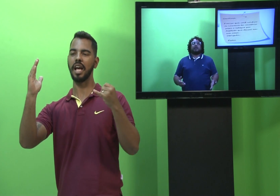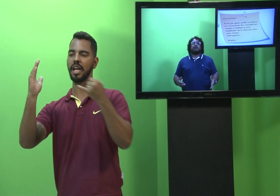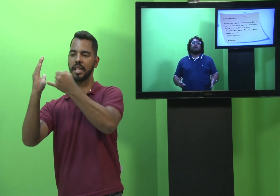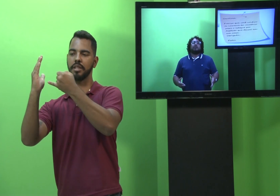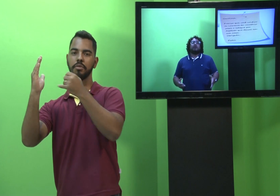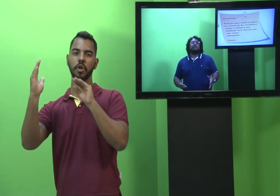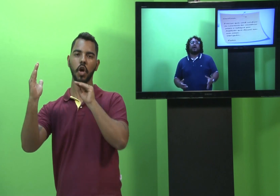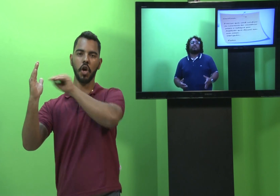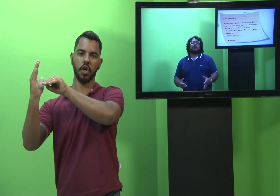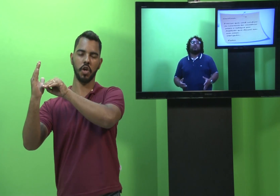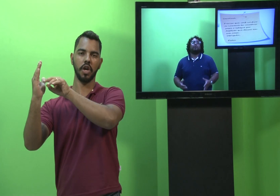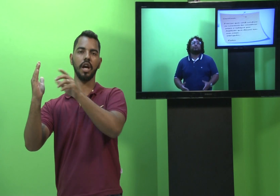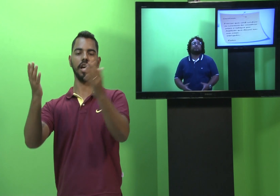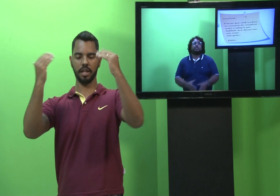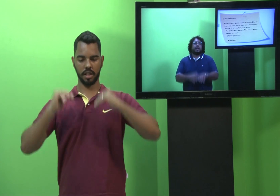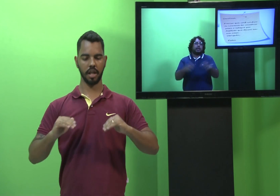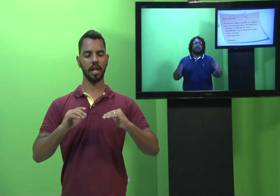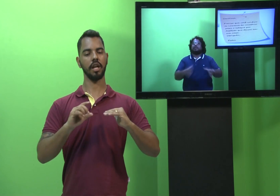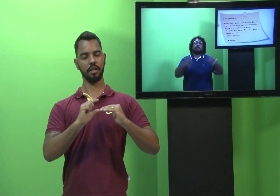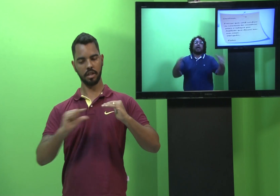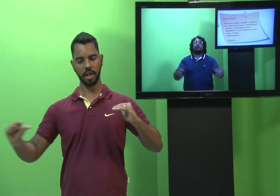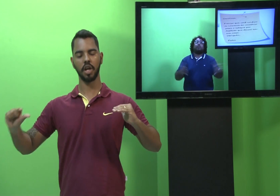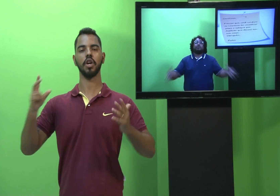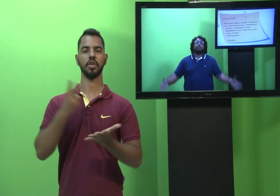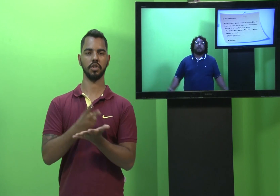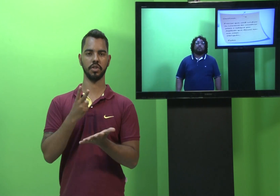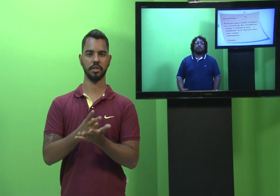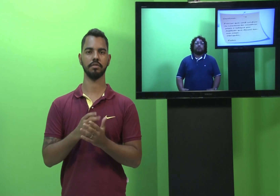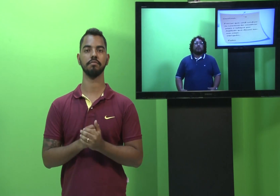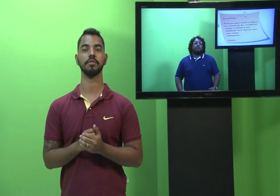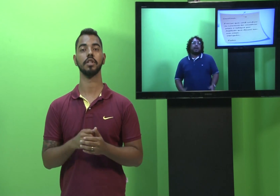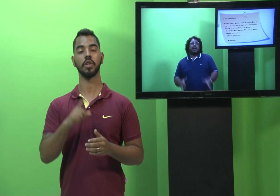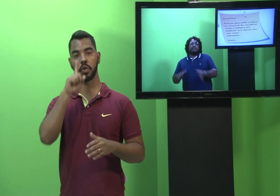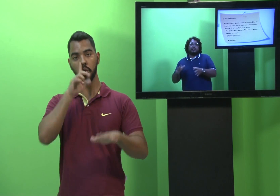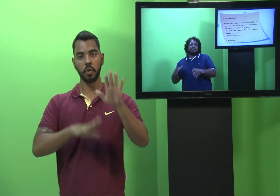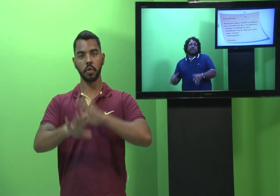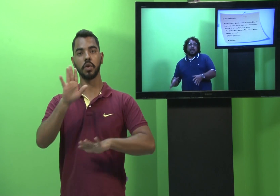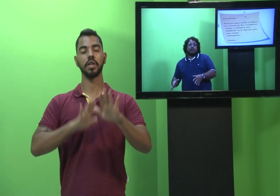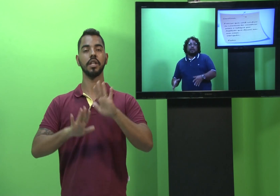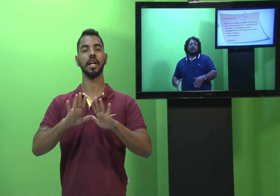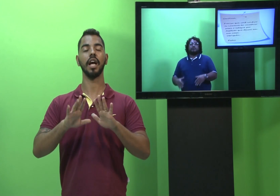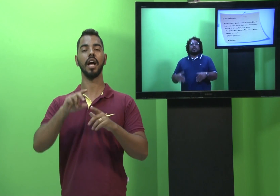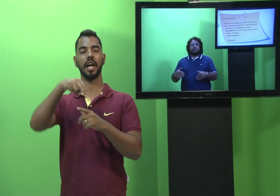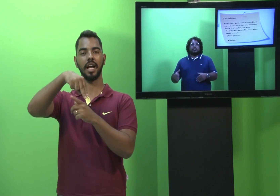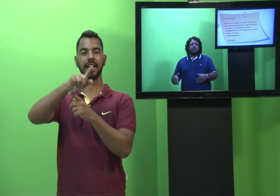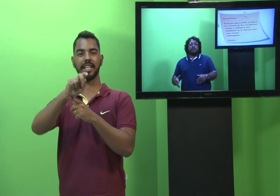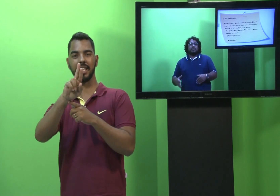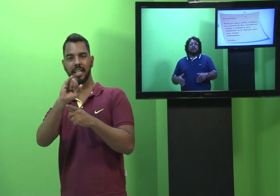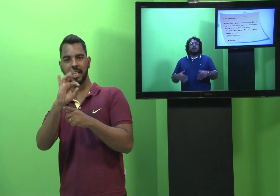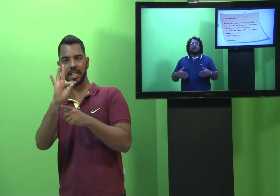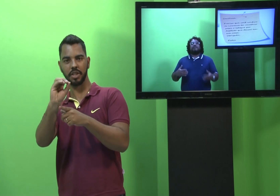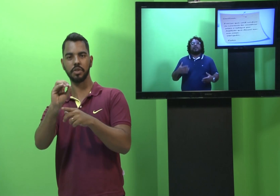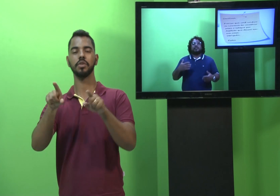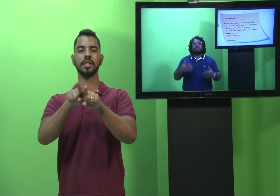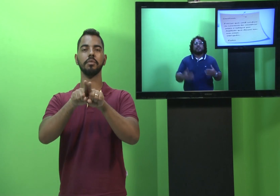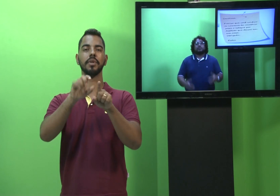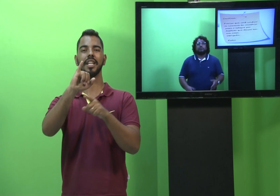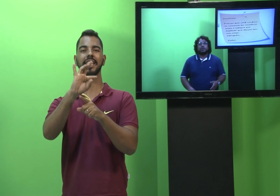destaque. Não faça uso de negrito e itálico ao mesmo tempo. Palavra em destaque, isso é exagero e afeta a estética do